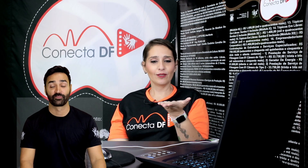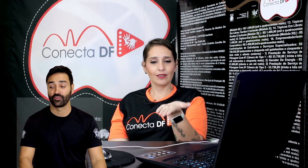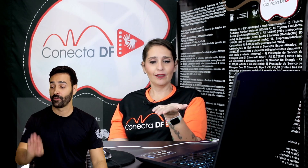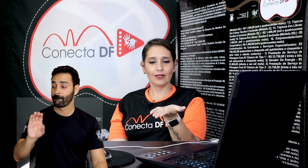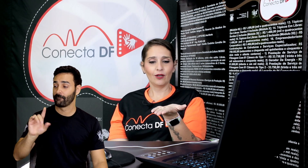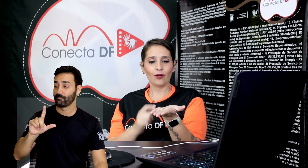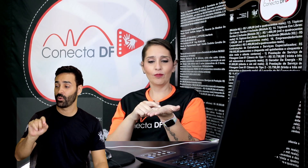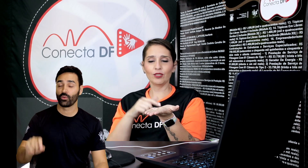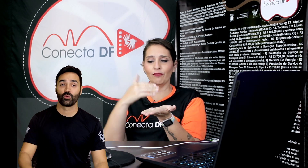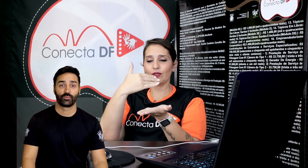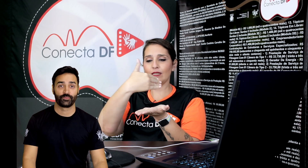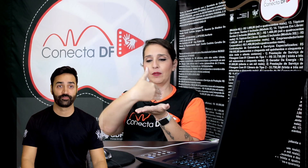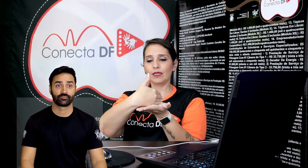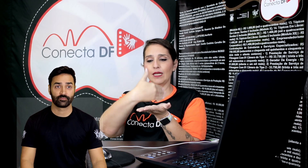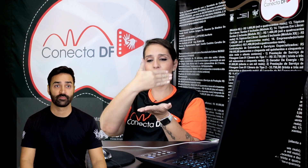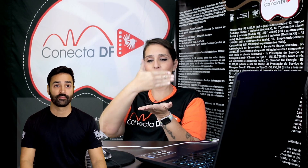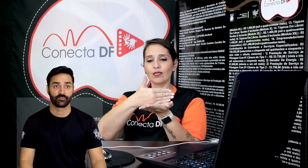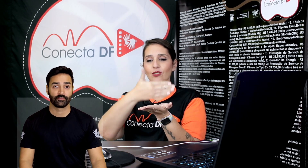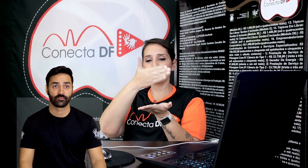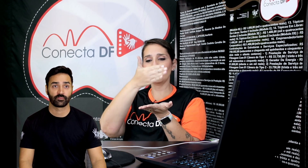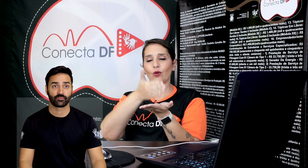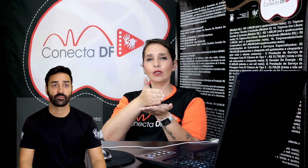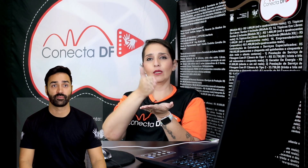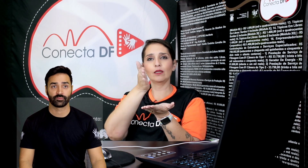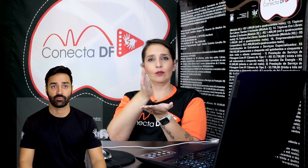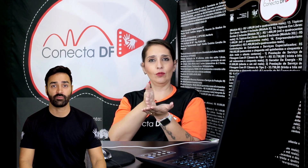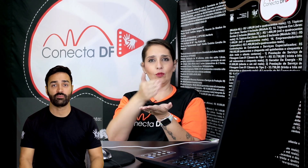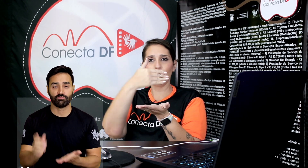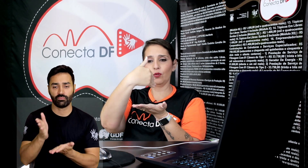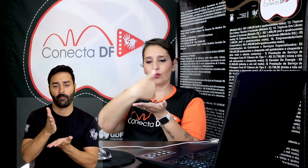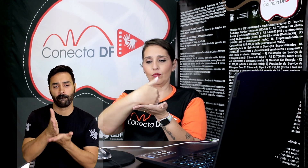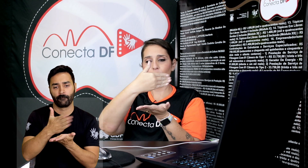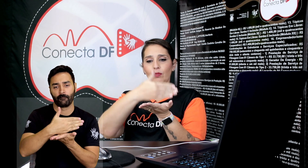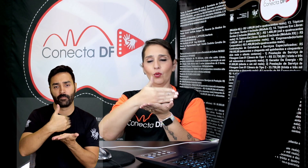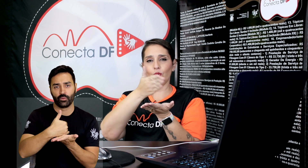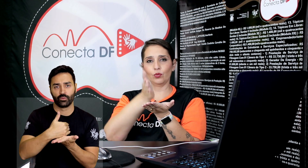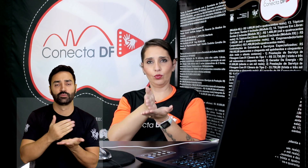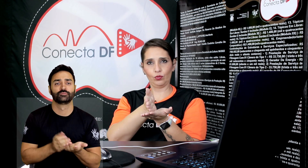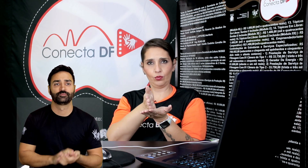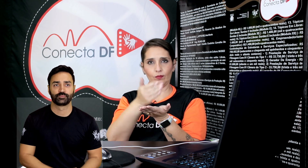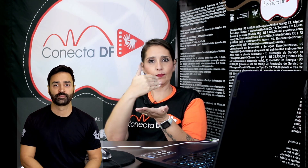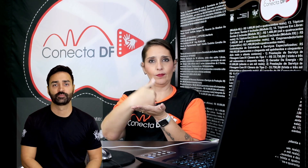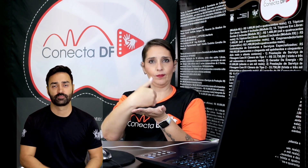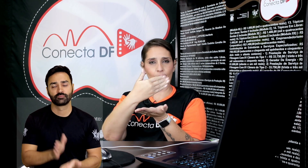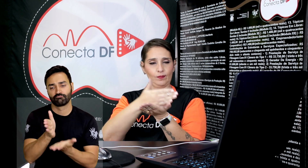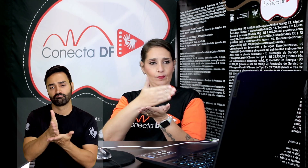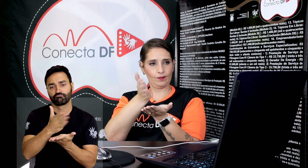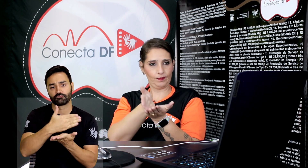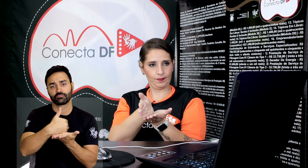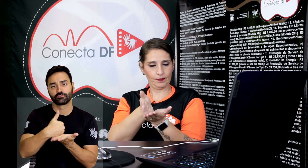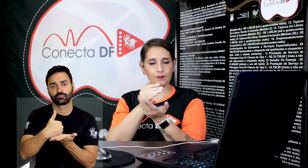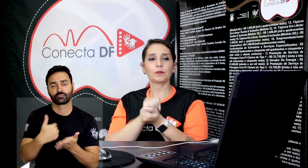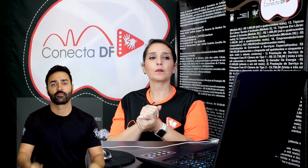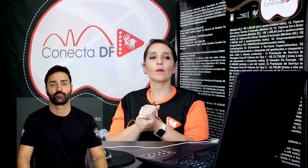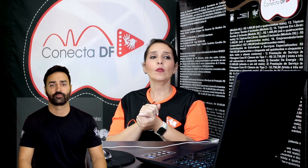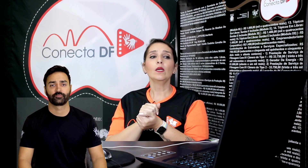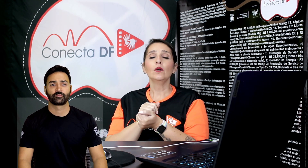Bolo. Como se fosse a bandeja e a gente cortando o bolo. Bolo.